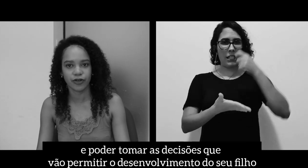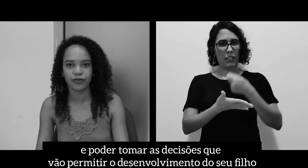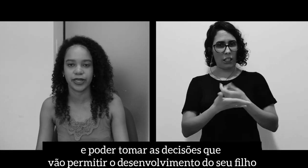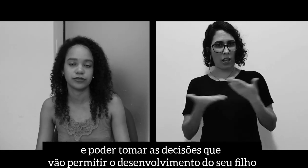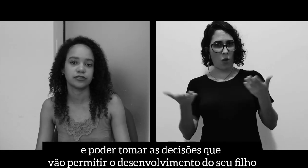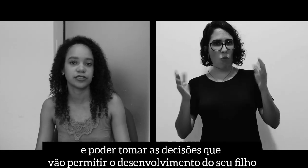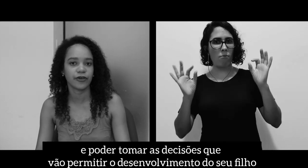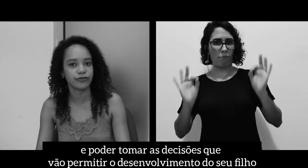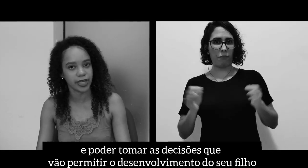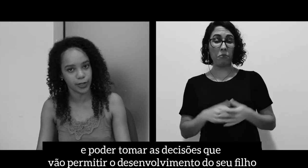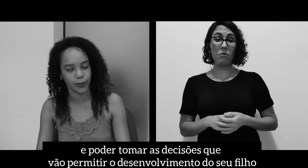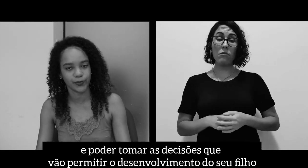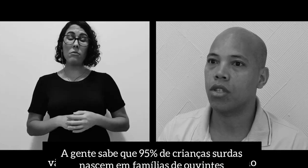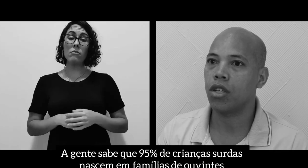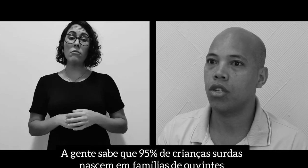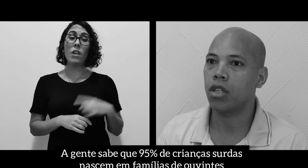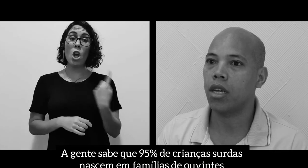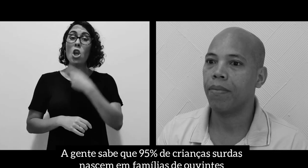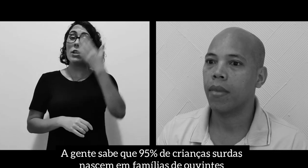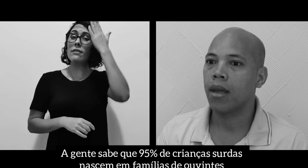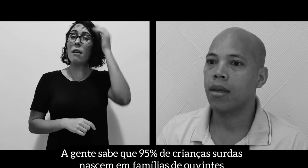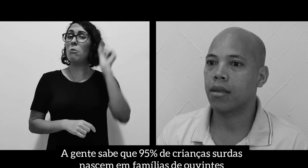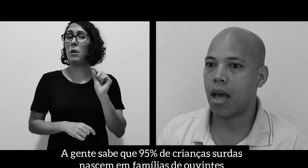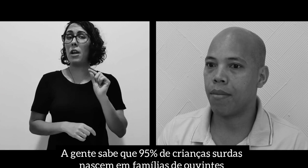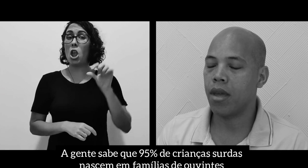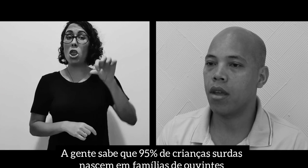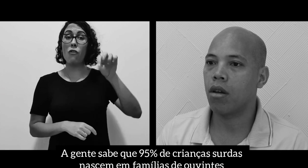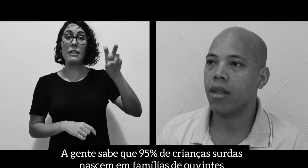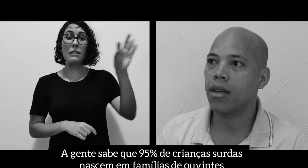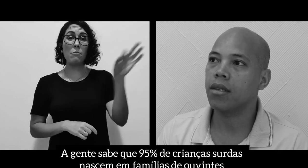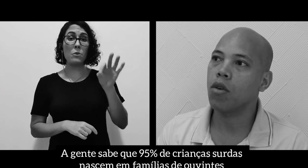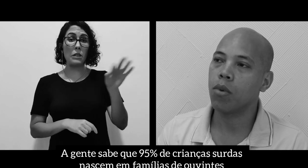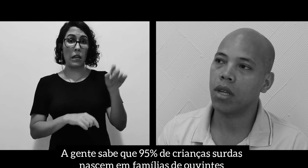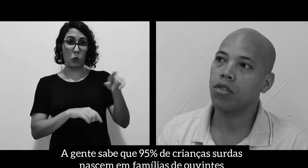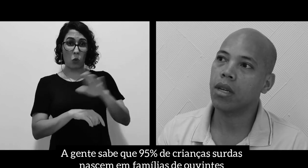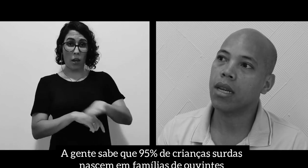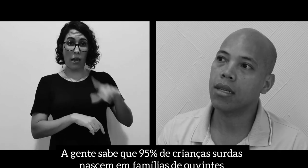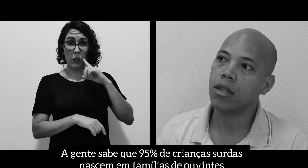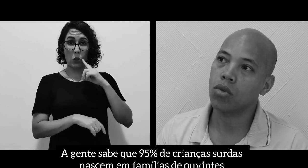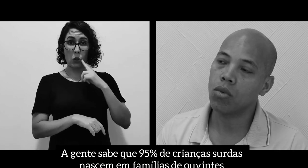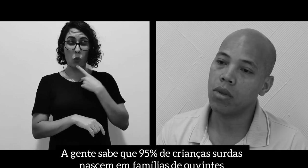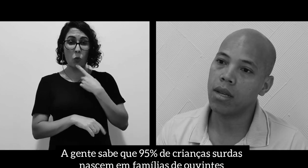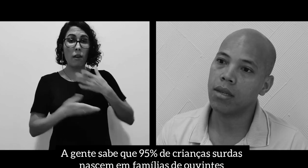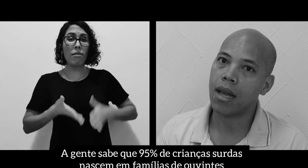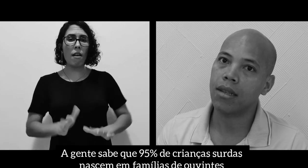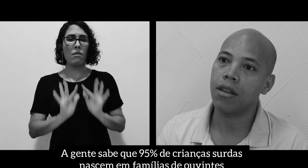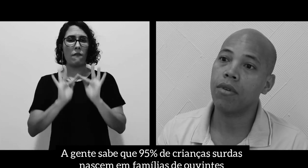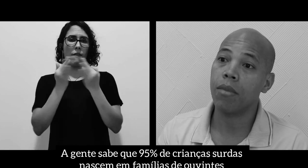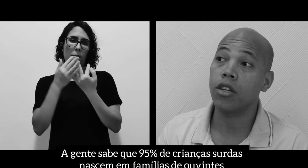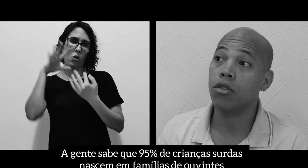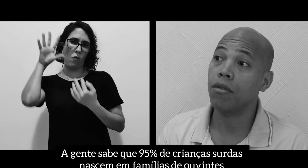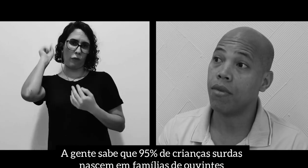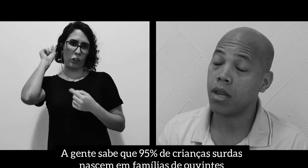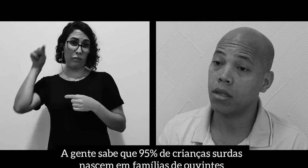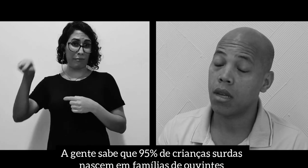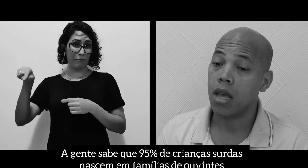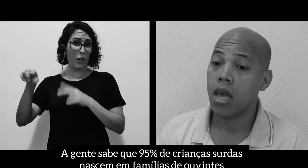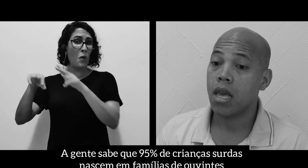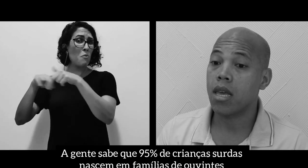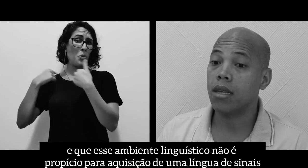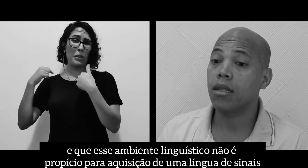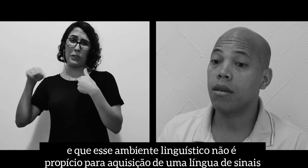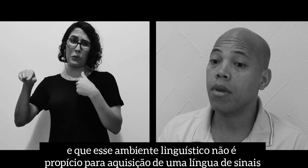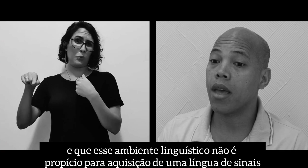permitir o desenvolvimento do seu filho. A gente sabe que 95% de crianças surdas nascem em famílias de